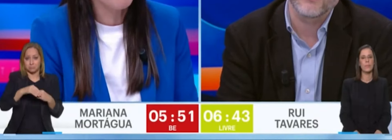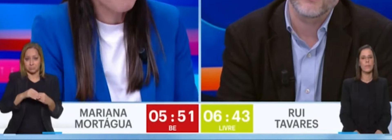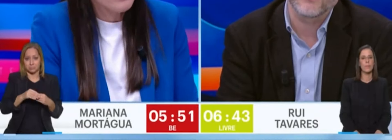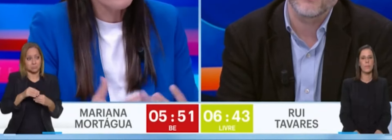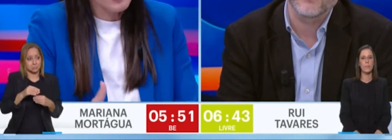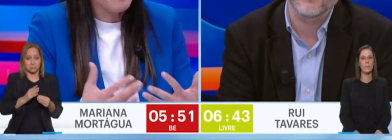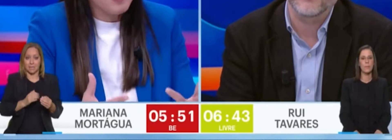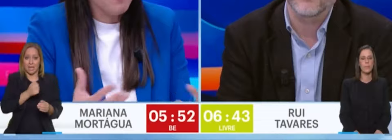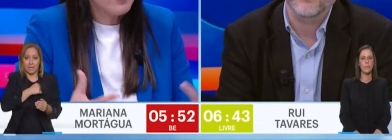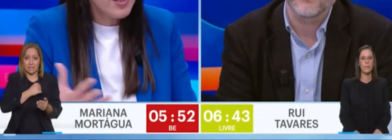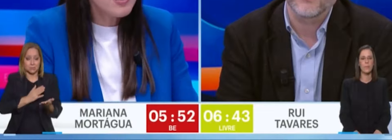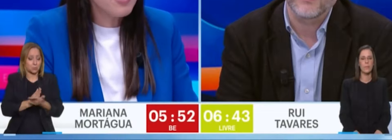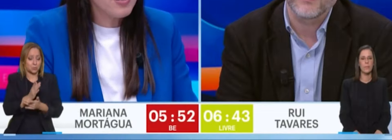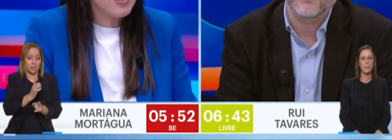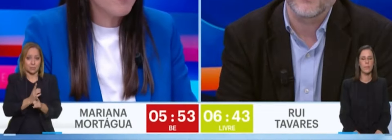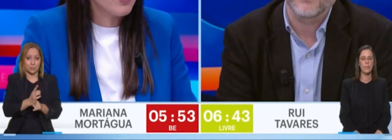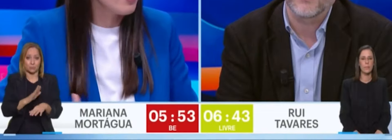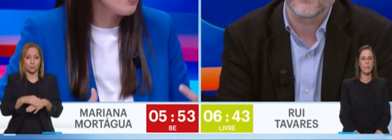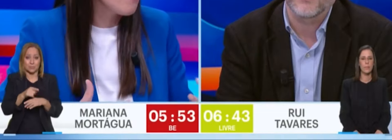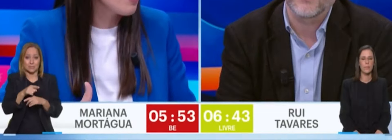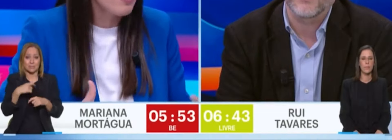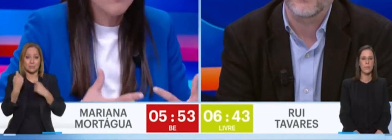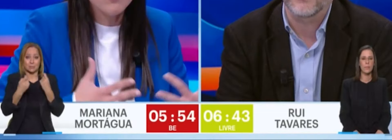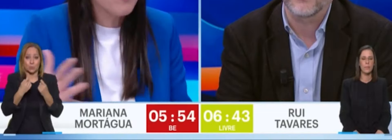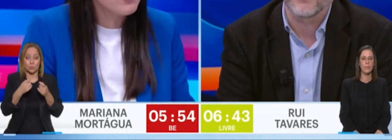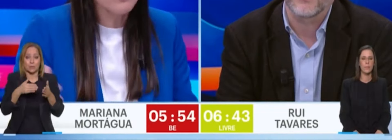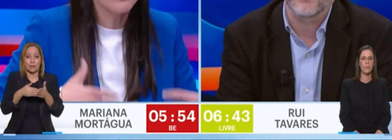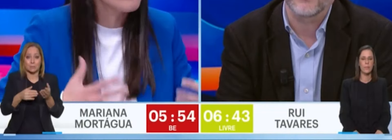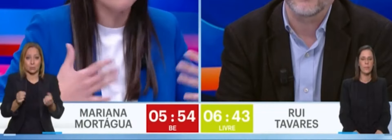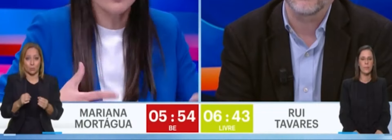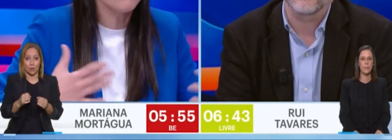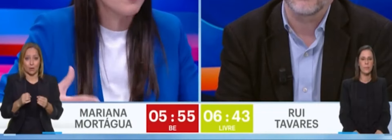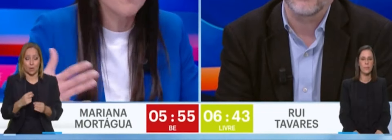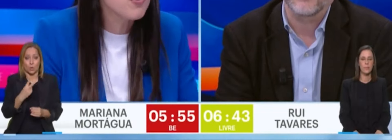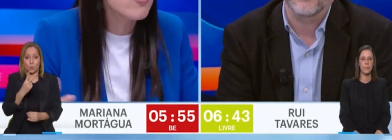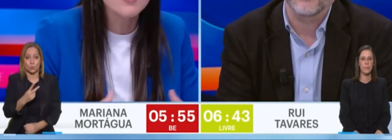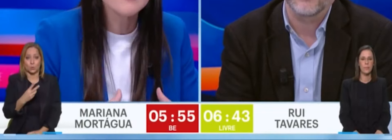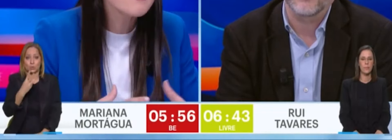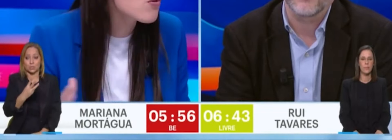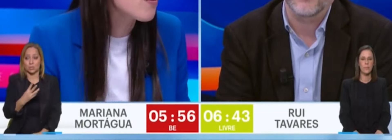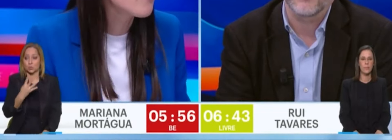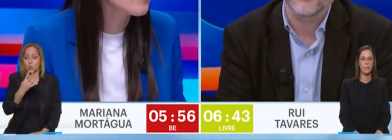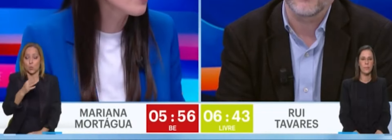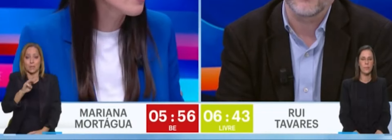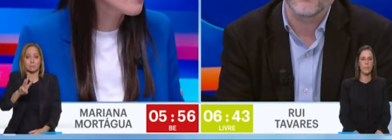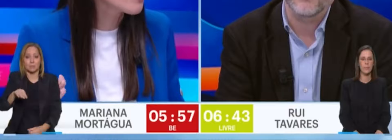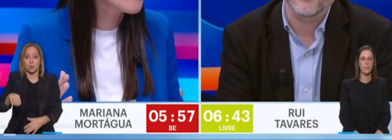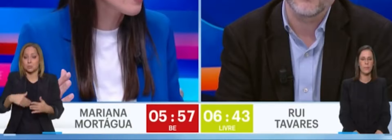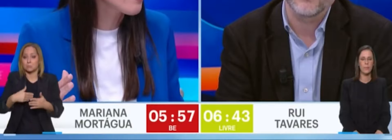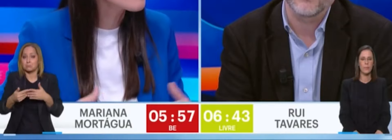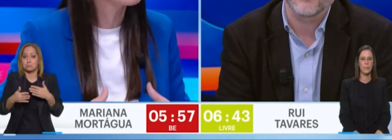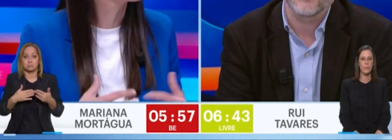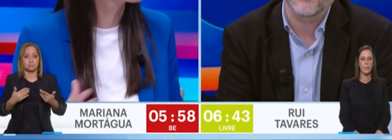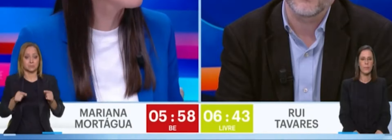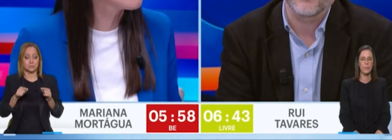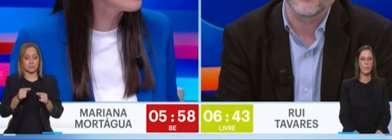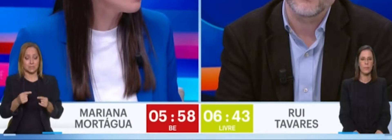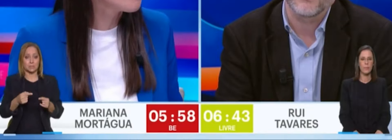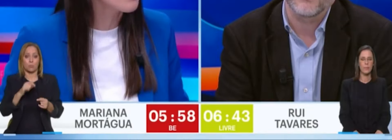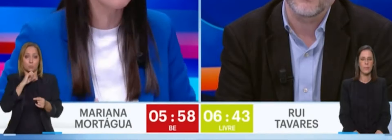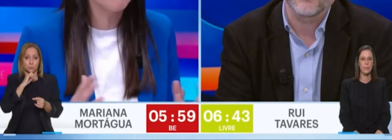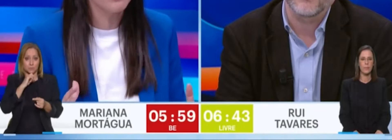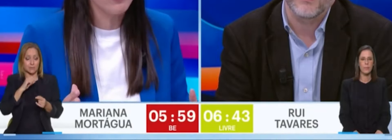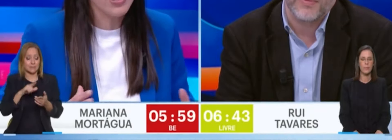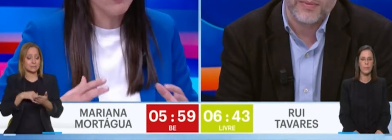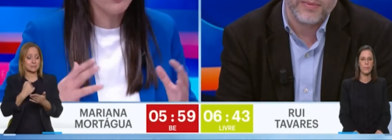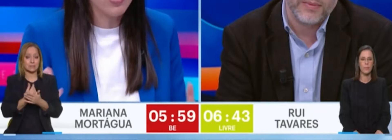porque é por isso que ela que essa procura é ilimitada porque ela é ilimitada no seu valor 2 3 4 milhões seja o que for este mercado é sempre possível